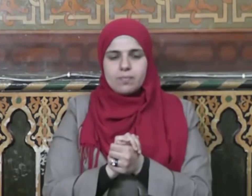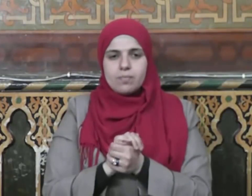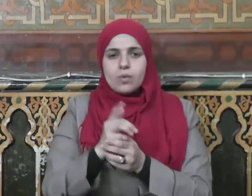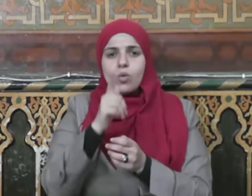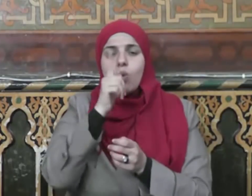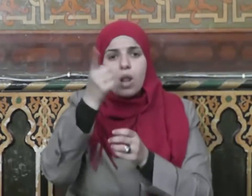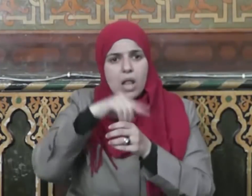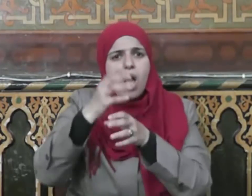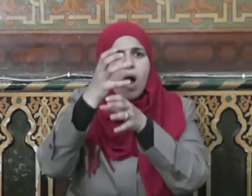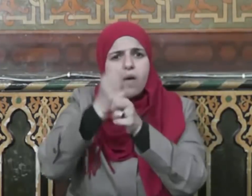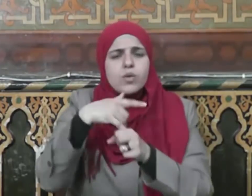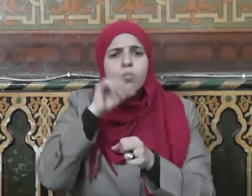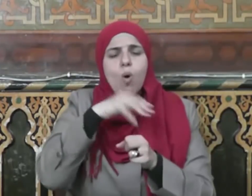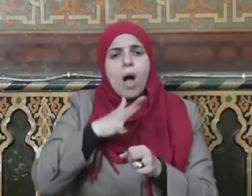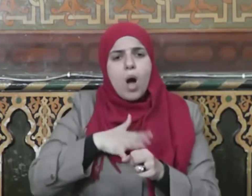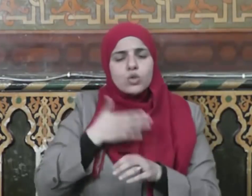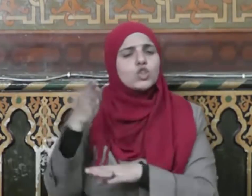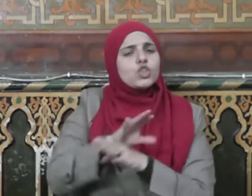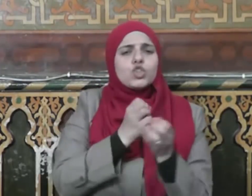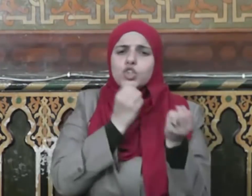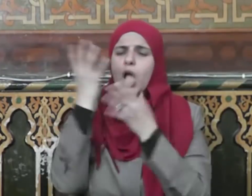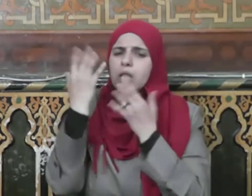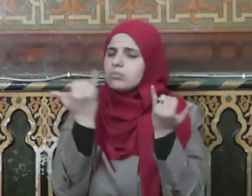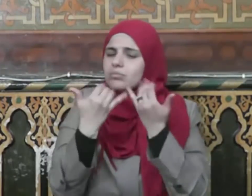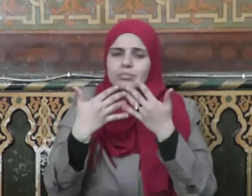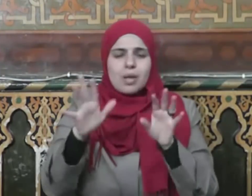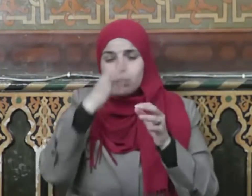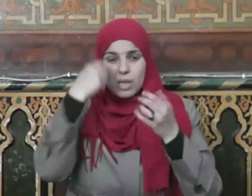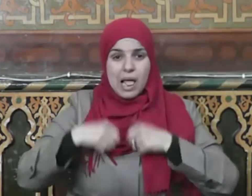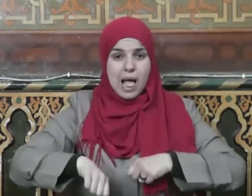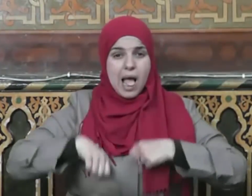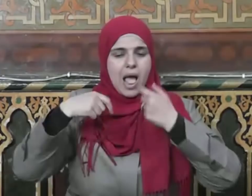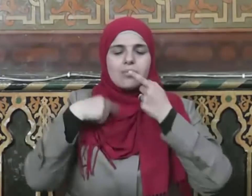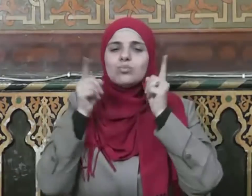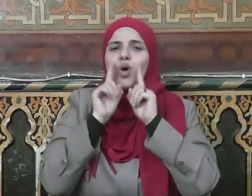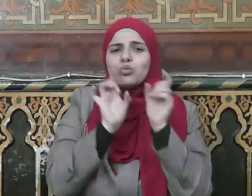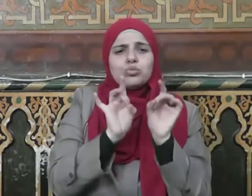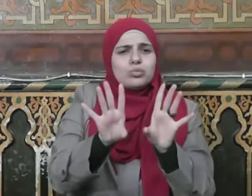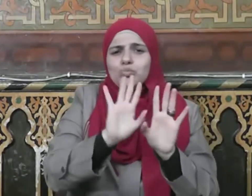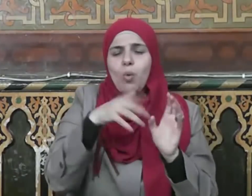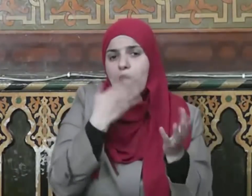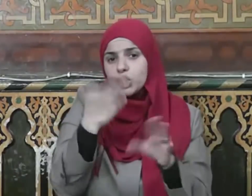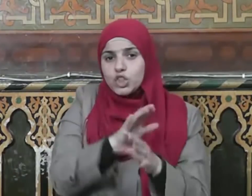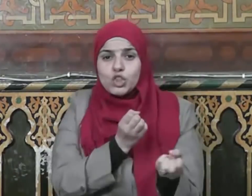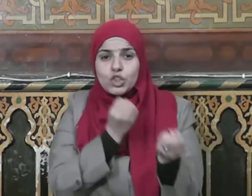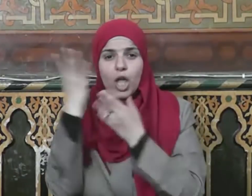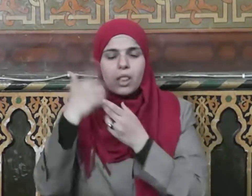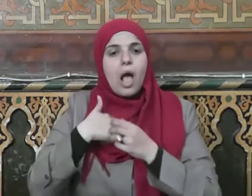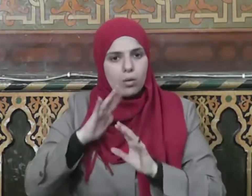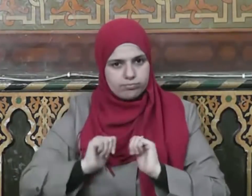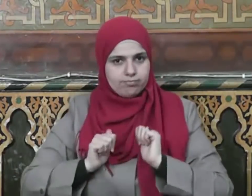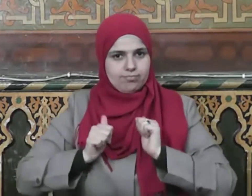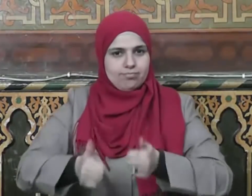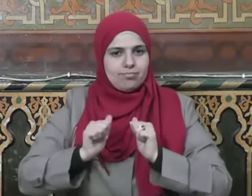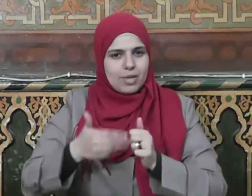ويحرصون على الشهادة حرص غيرهم على الحياة، وهم على استعداد تام للتضحية